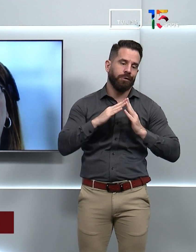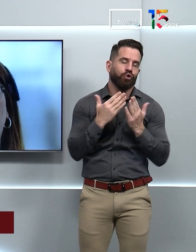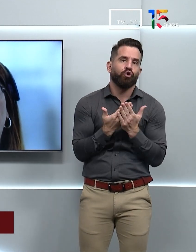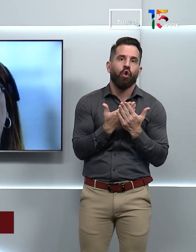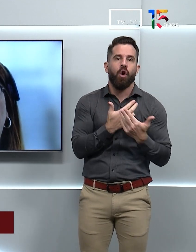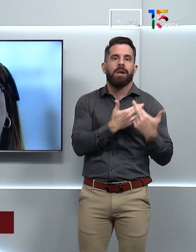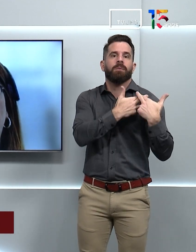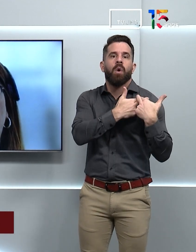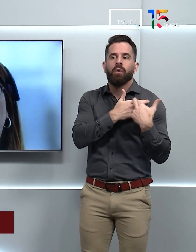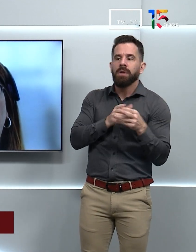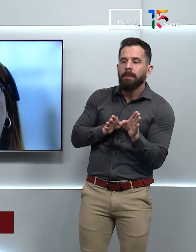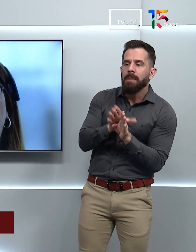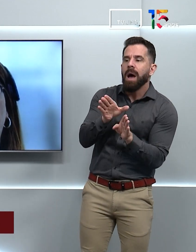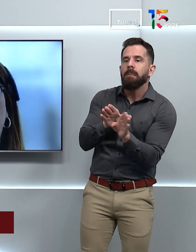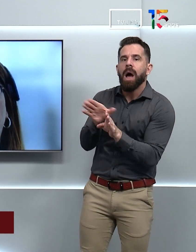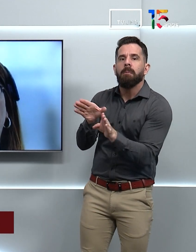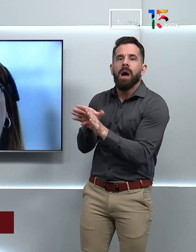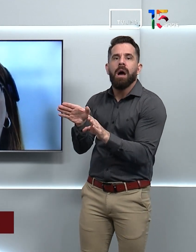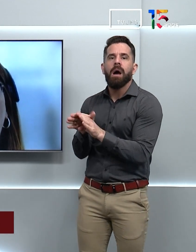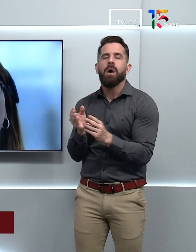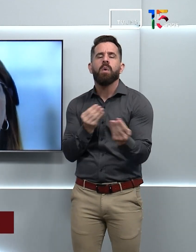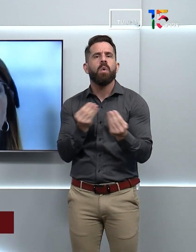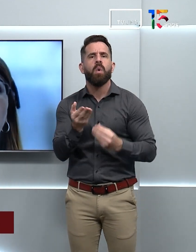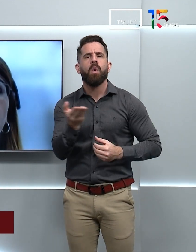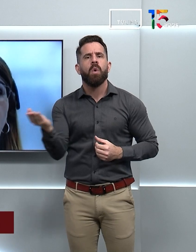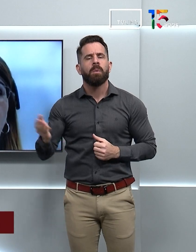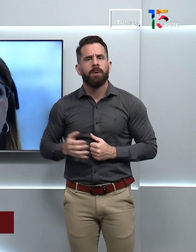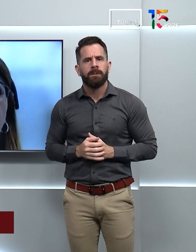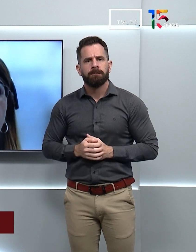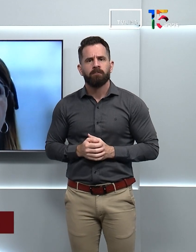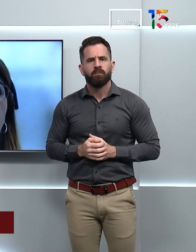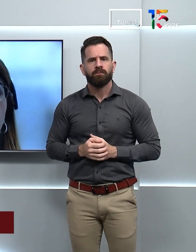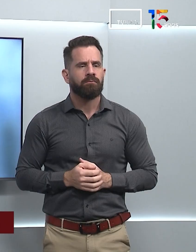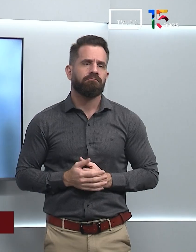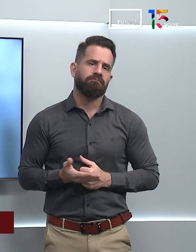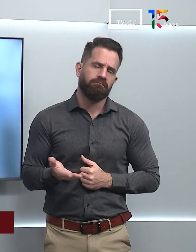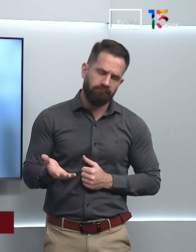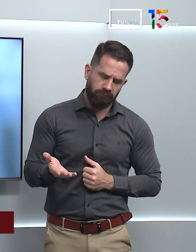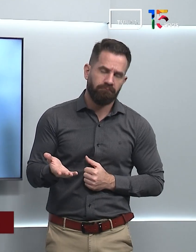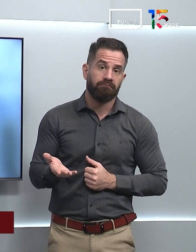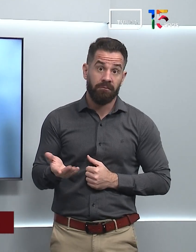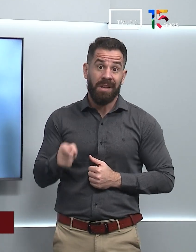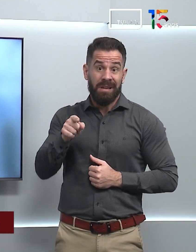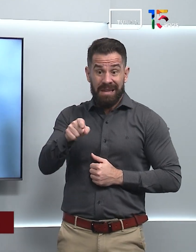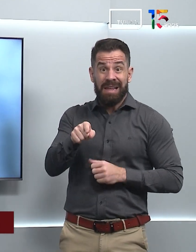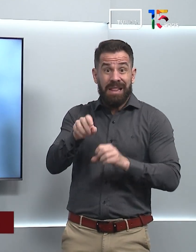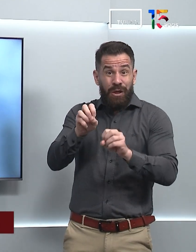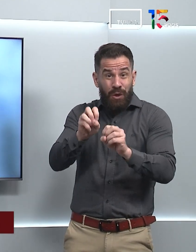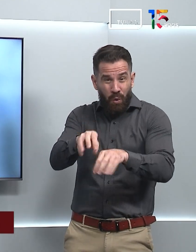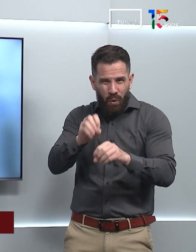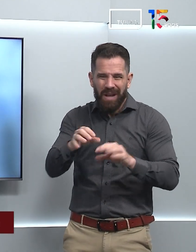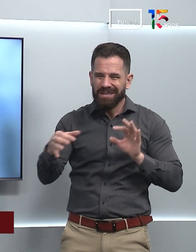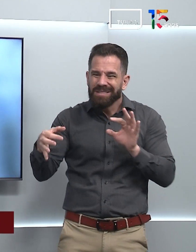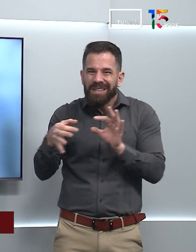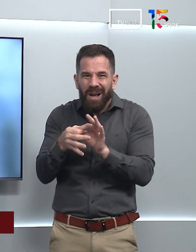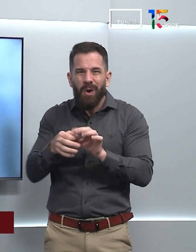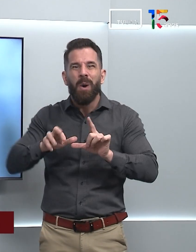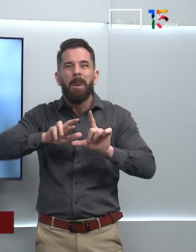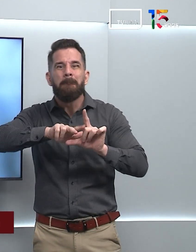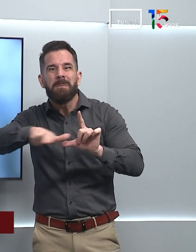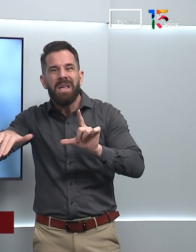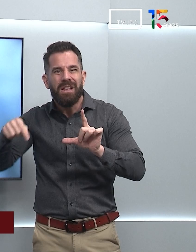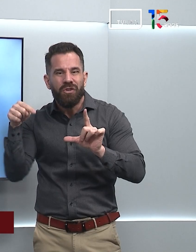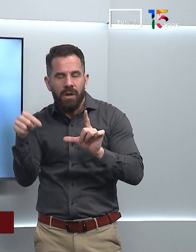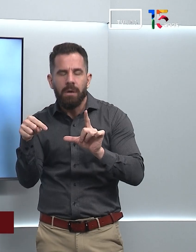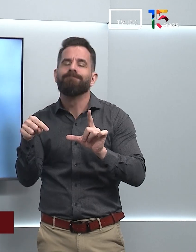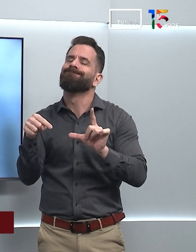melhor orientados em relação a isso? Sem dúvida, né? A educação midiática ela é um pilar da cultura